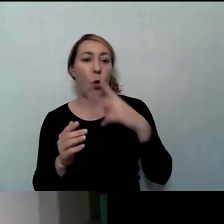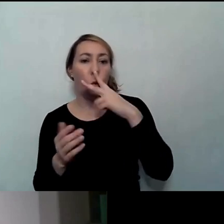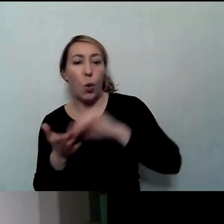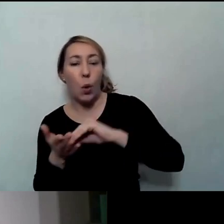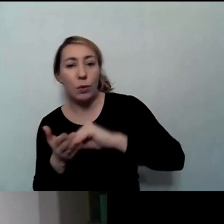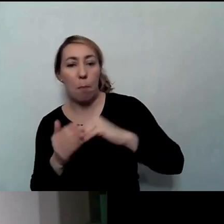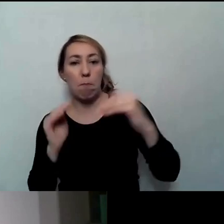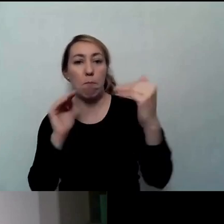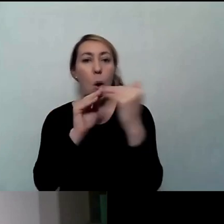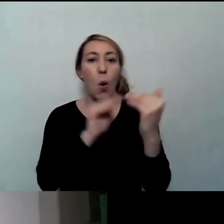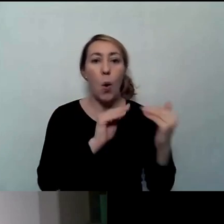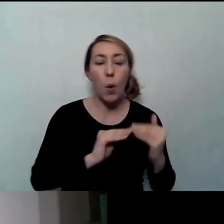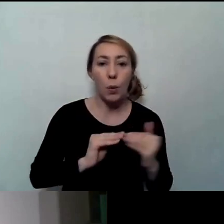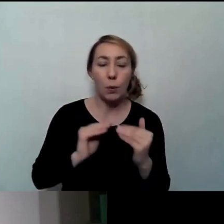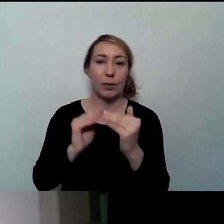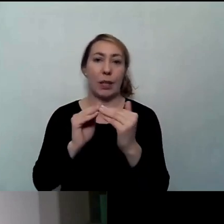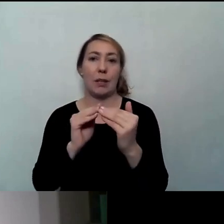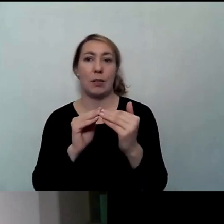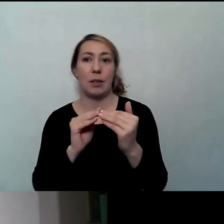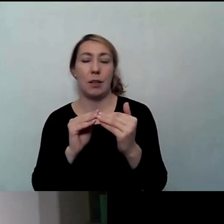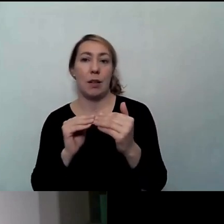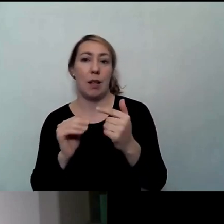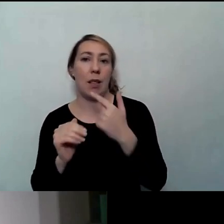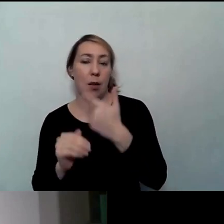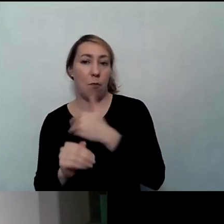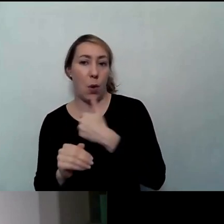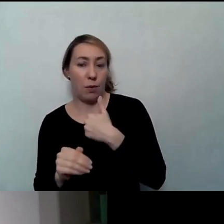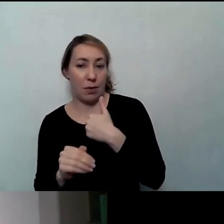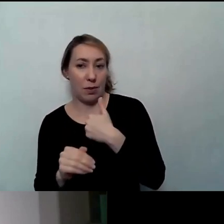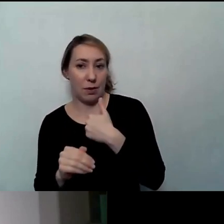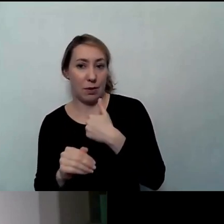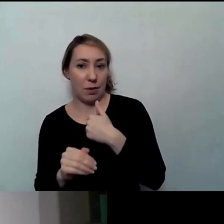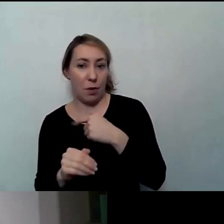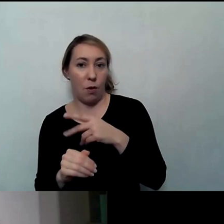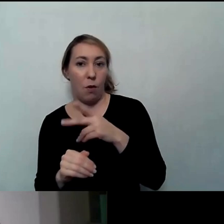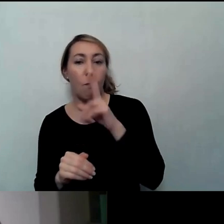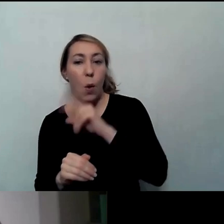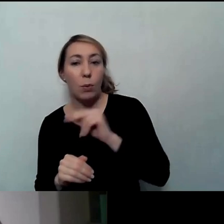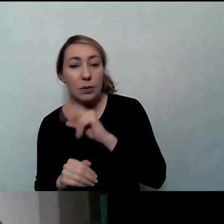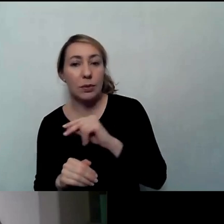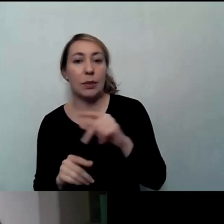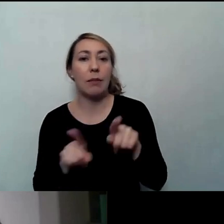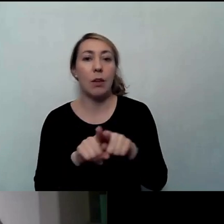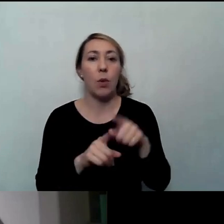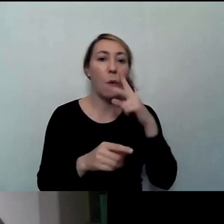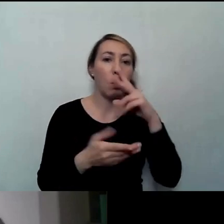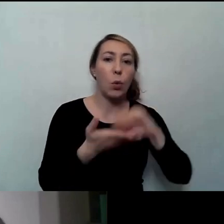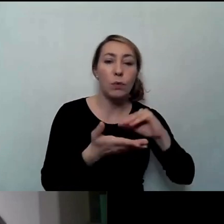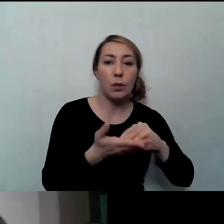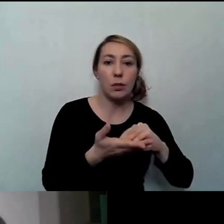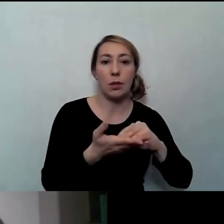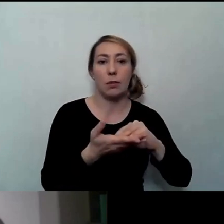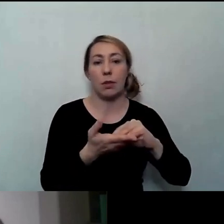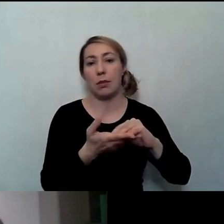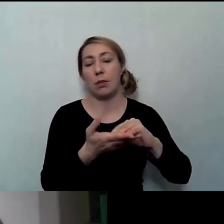tej leksyki, którą wzięłyśmy w języku polskim fonicznym, ale też na tym doświadczeniu, które mają na